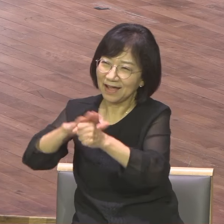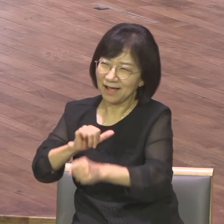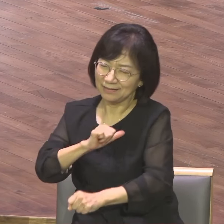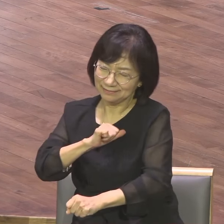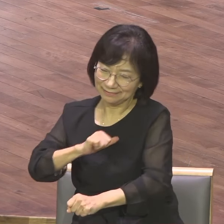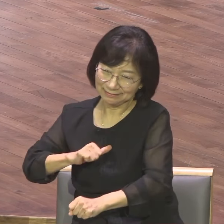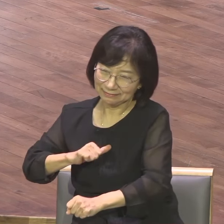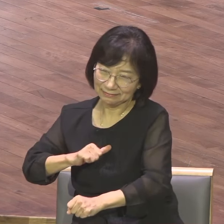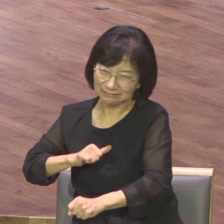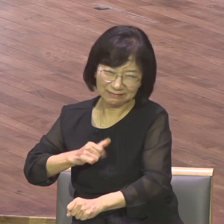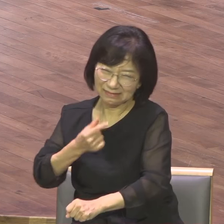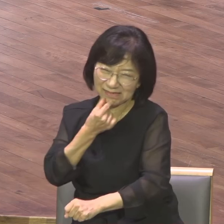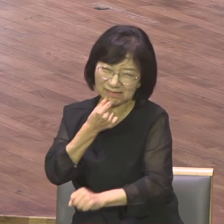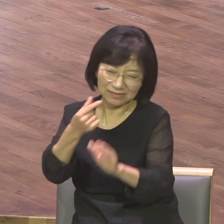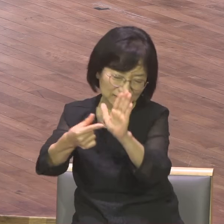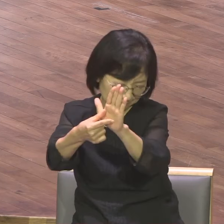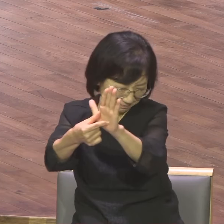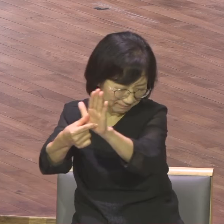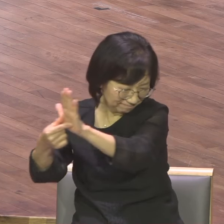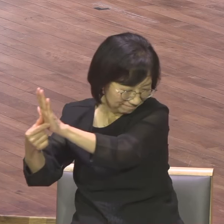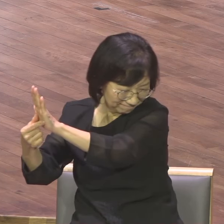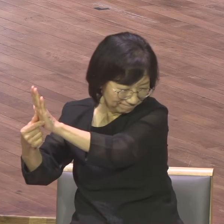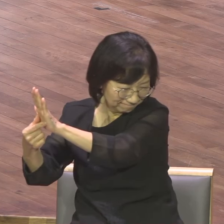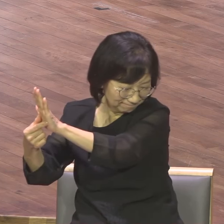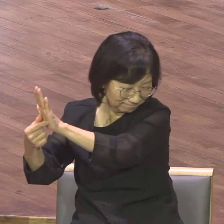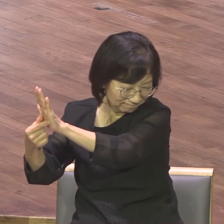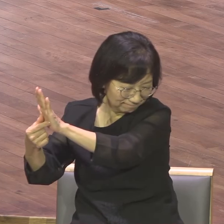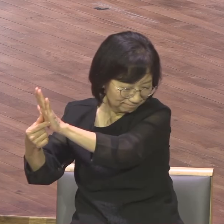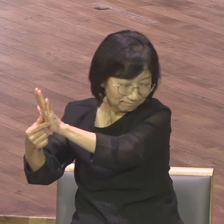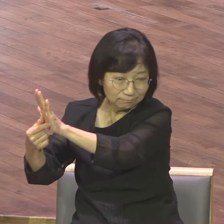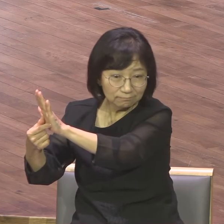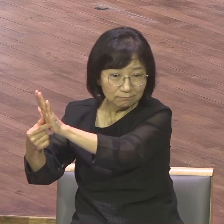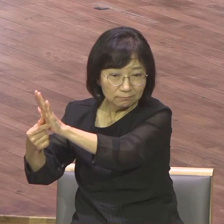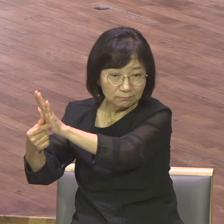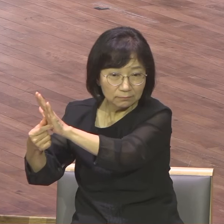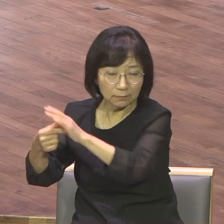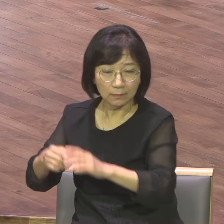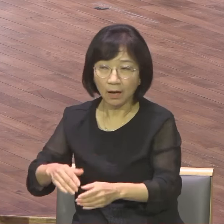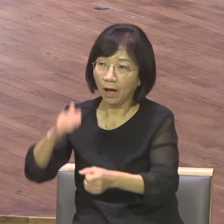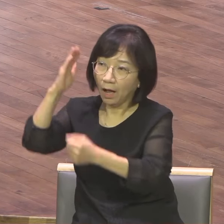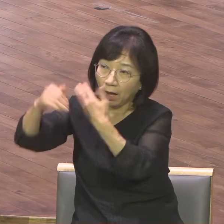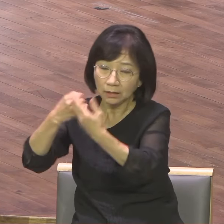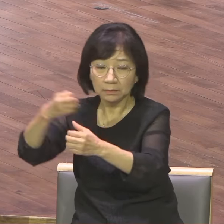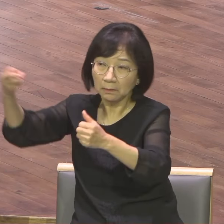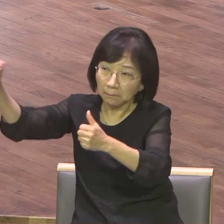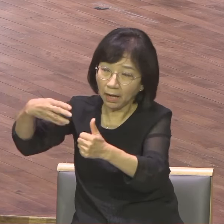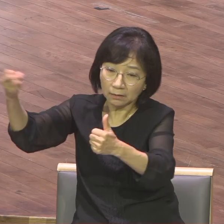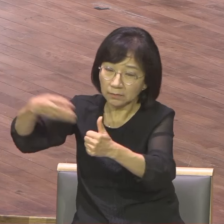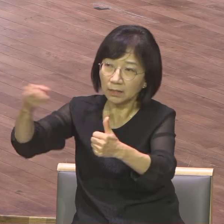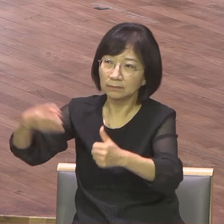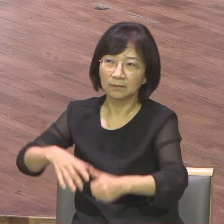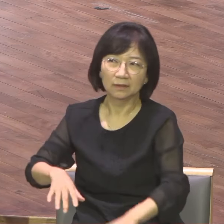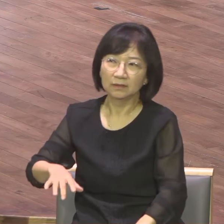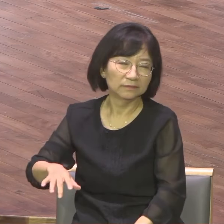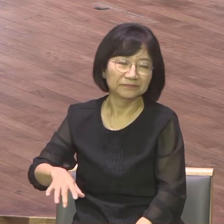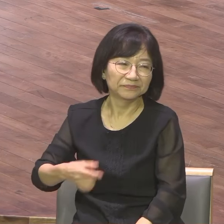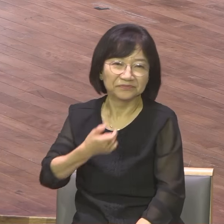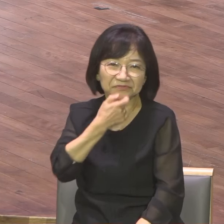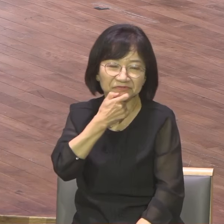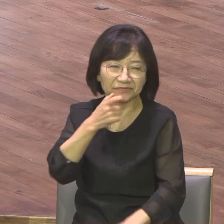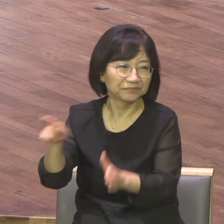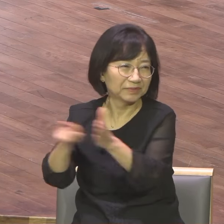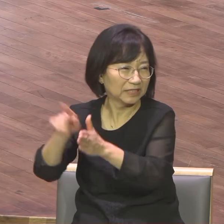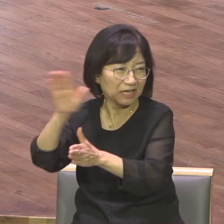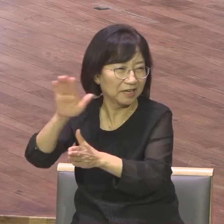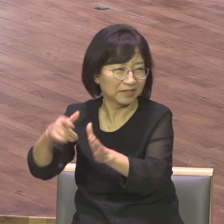불신앙을 선택합니다. 그렇게 하나님이 말씀하신데도 끝까지 안